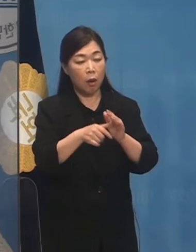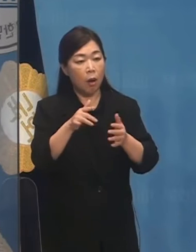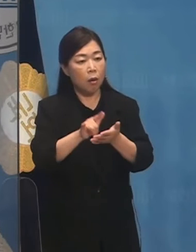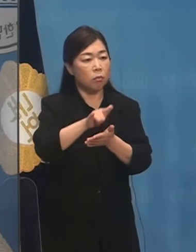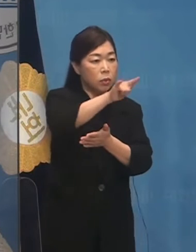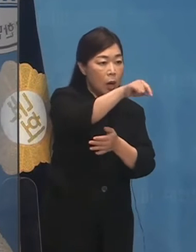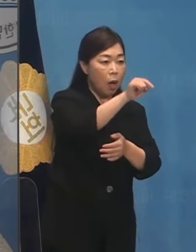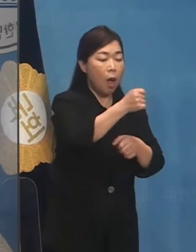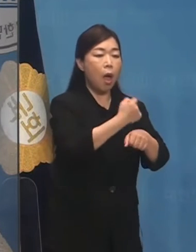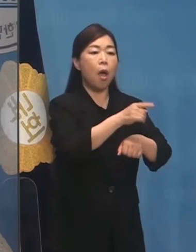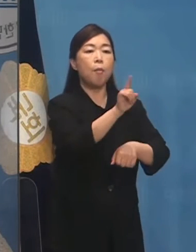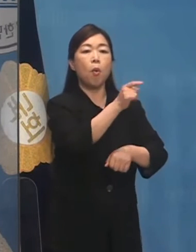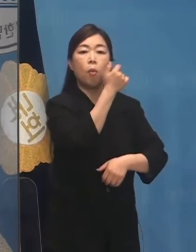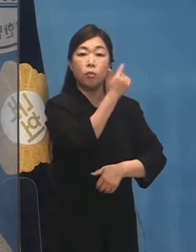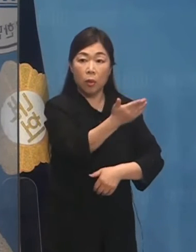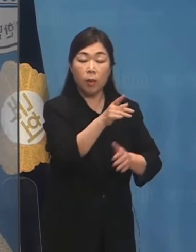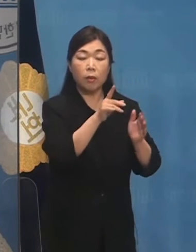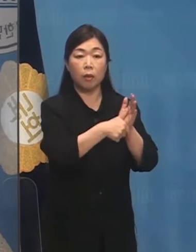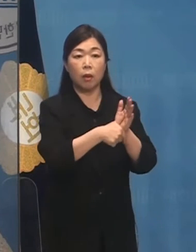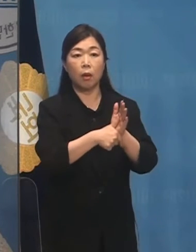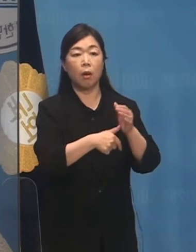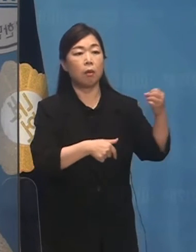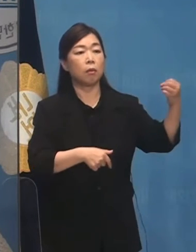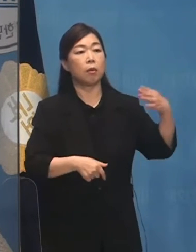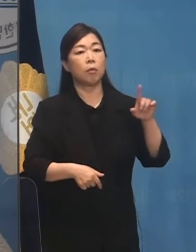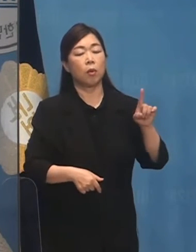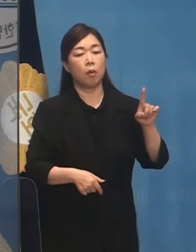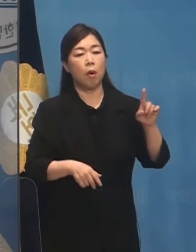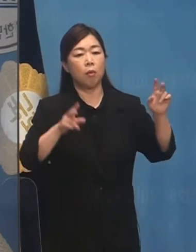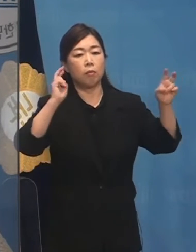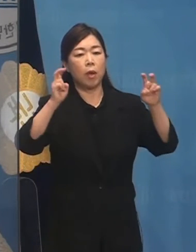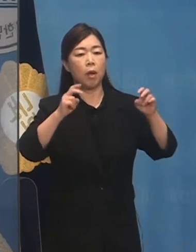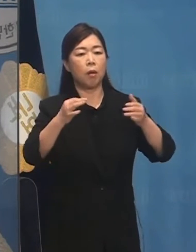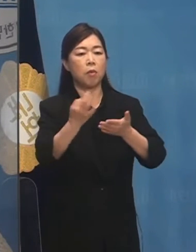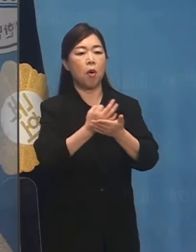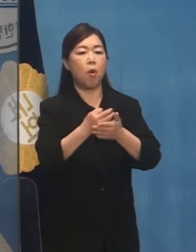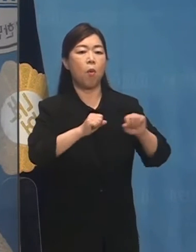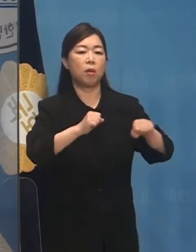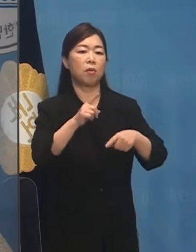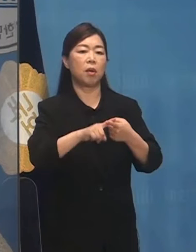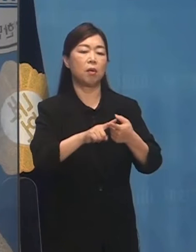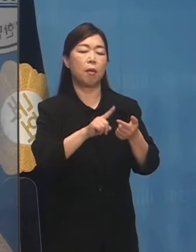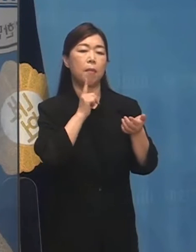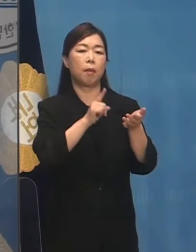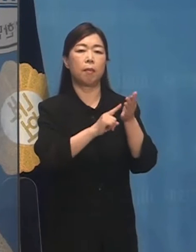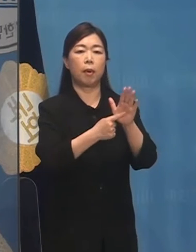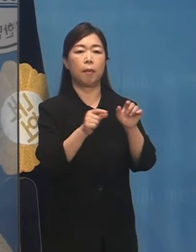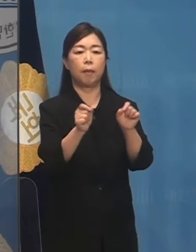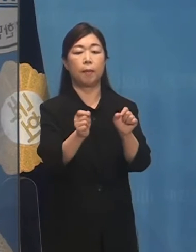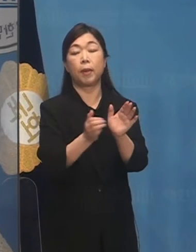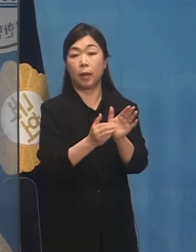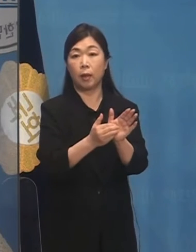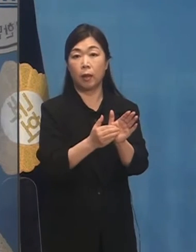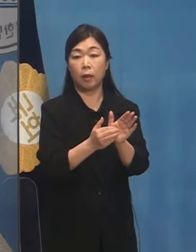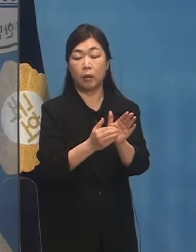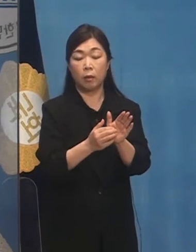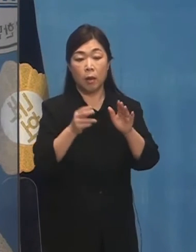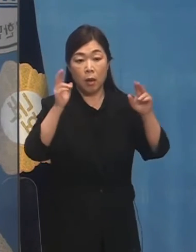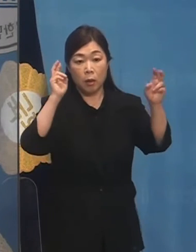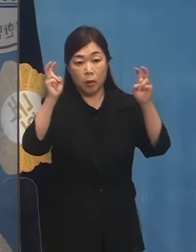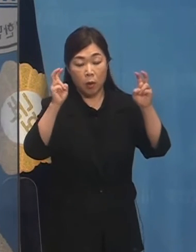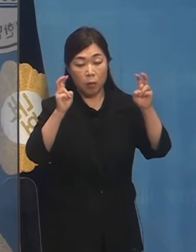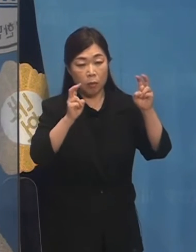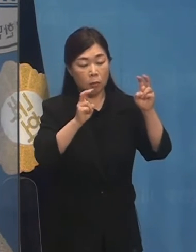뭐 했느냐라고 하는 걸 물어봤을 때 기업의 영업 활동에 관한 사항 이렇게 왔습니다. 그래서